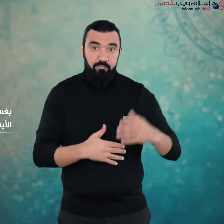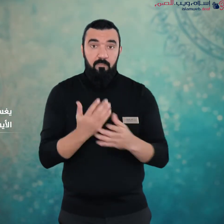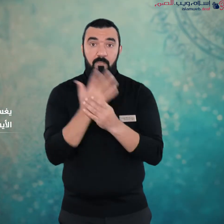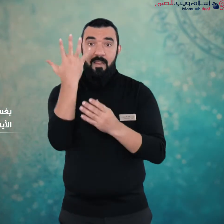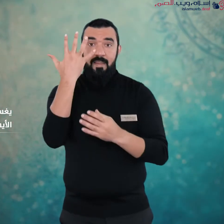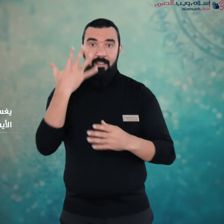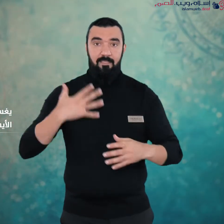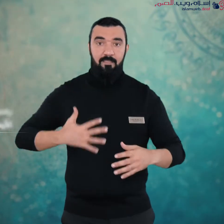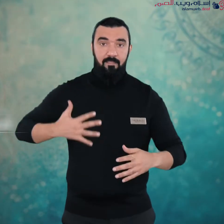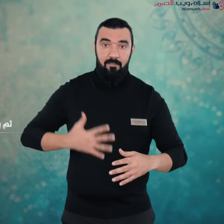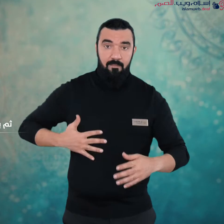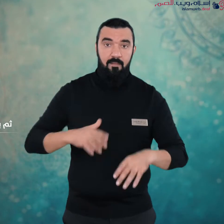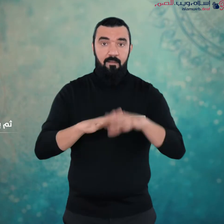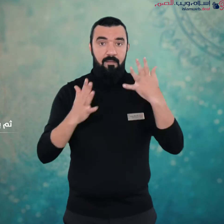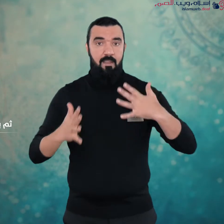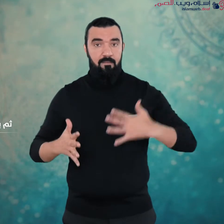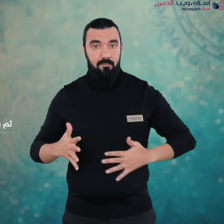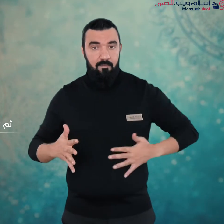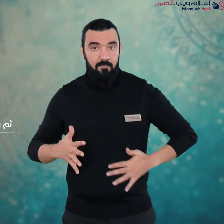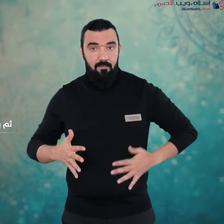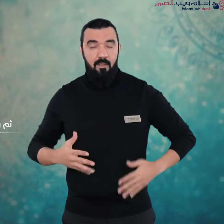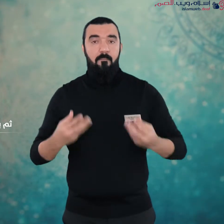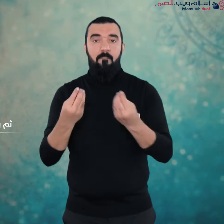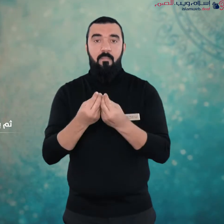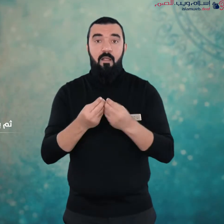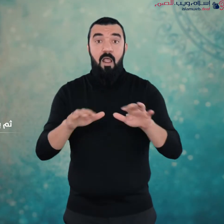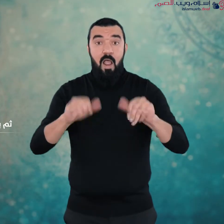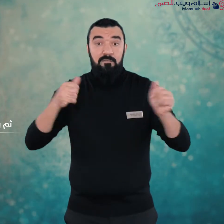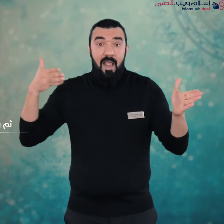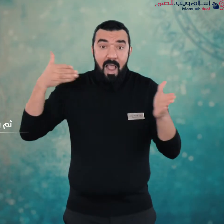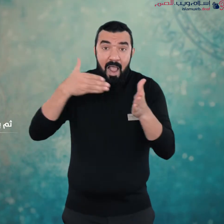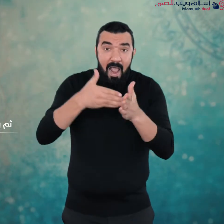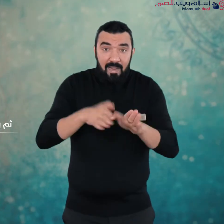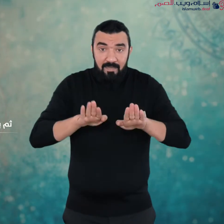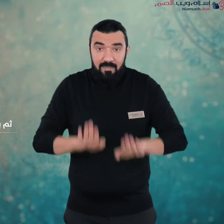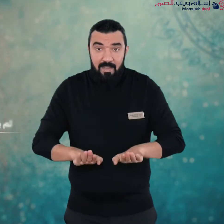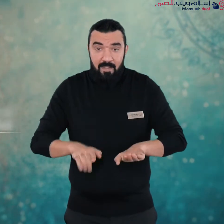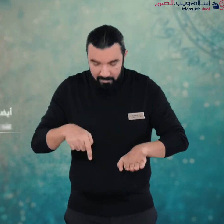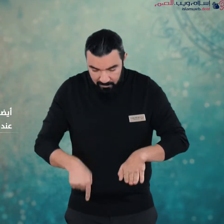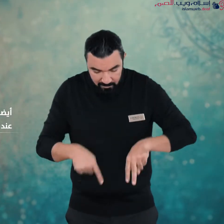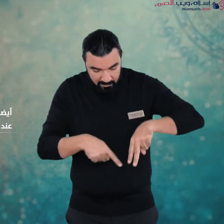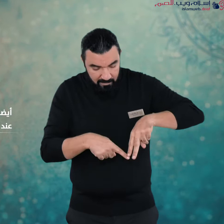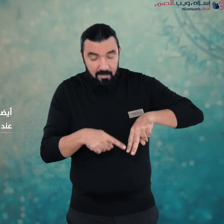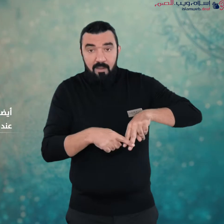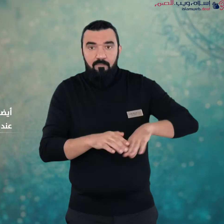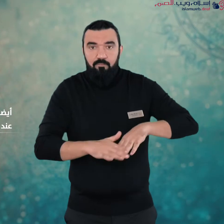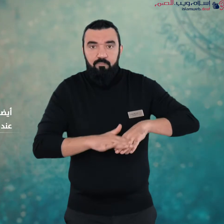ثم يغسل قدميه آخر شيء أيضاً